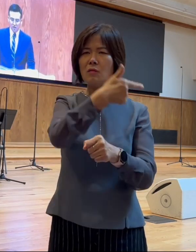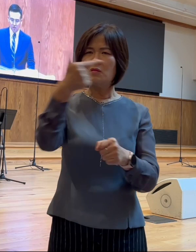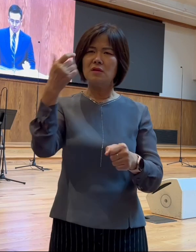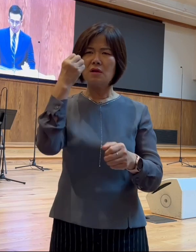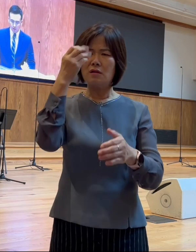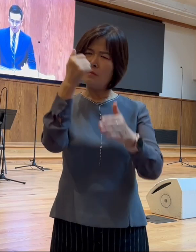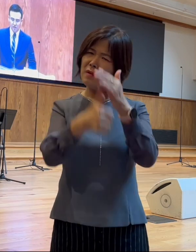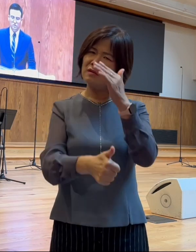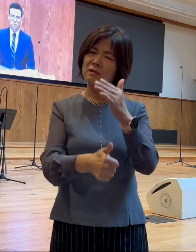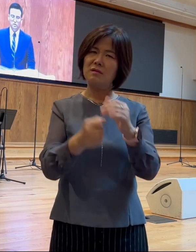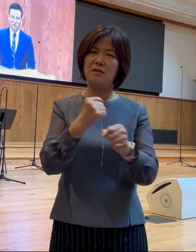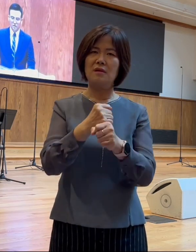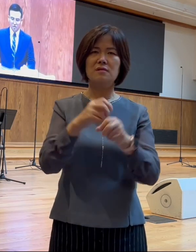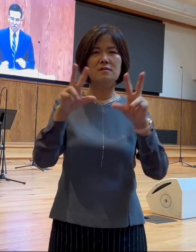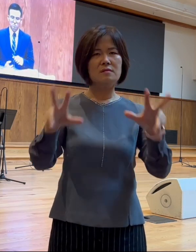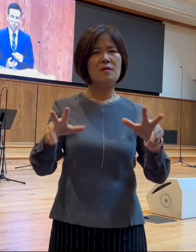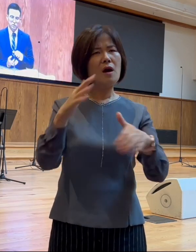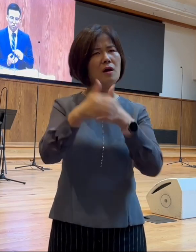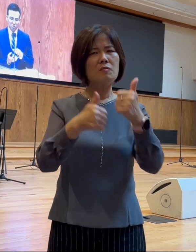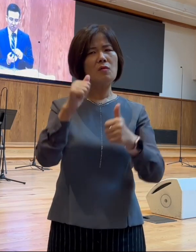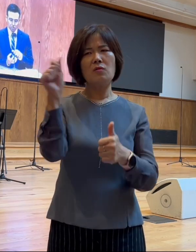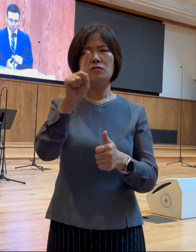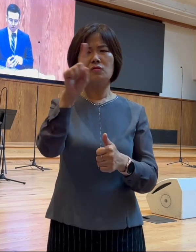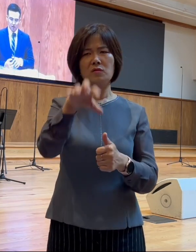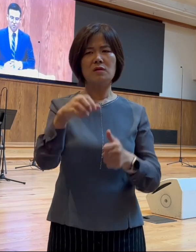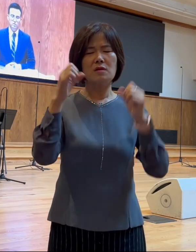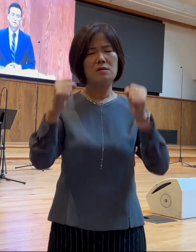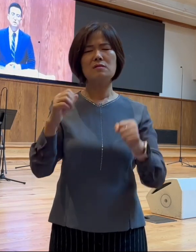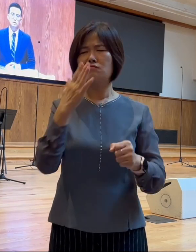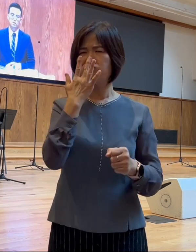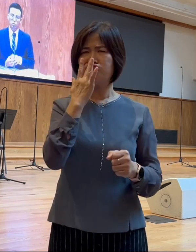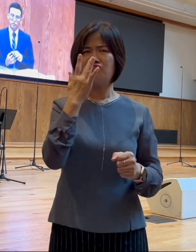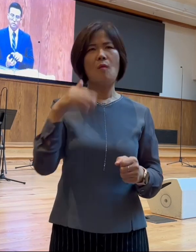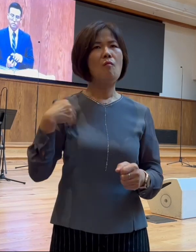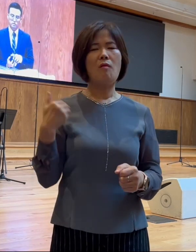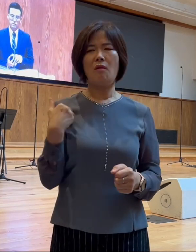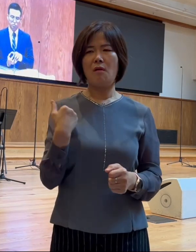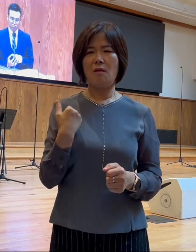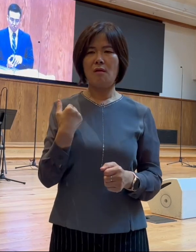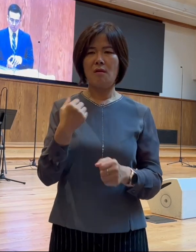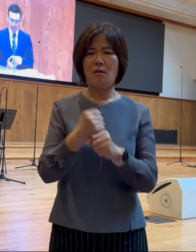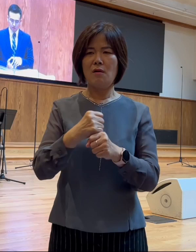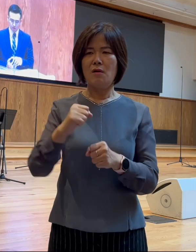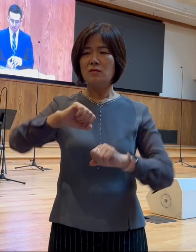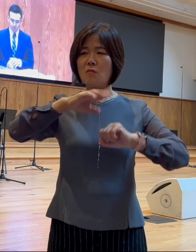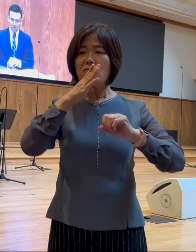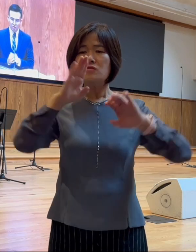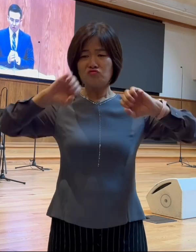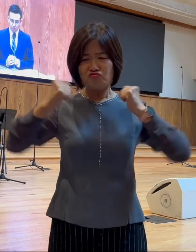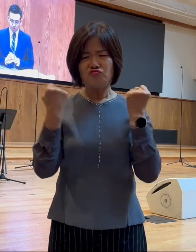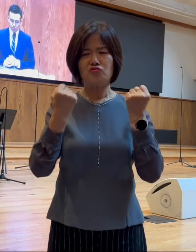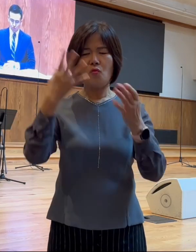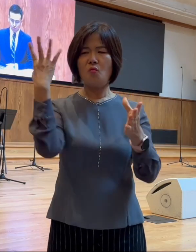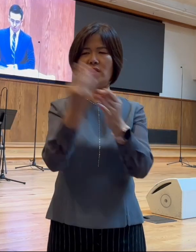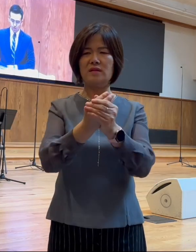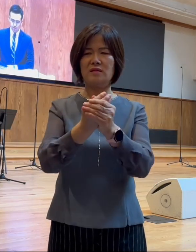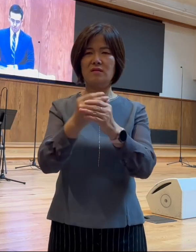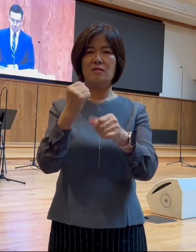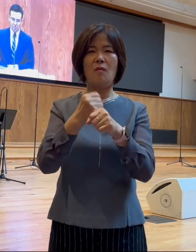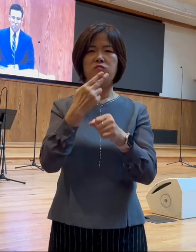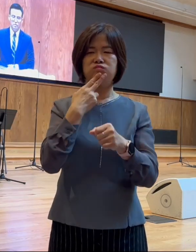아닌가? 이런 생각까지 하는 거예요. 그러니까 믿음이 어느 선을 넘어서 추락하는 거예요. 이 오베이 파트, 이 순종의 파트가 완전히 무너진